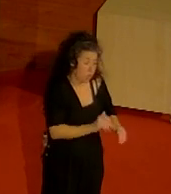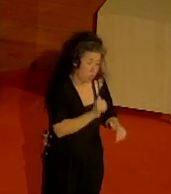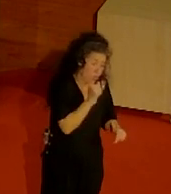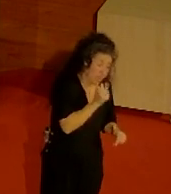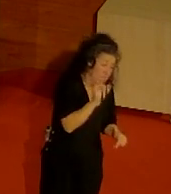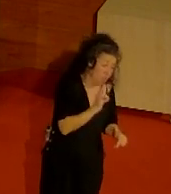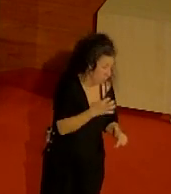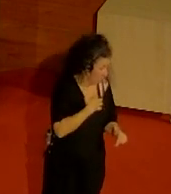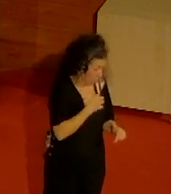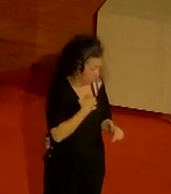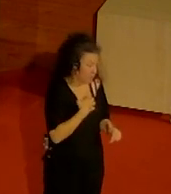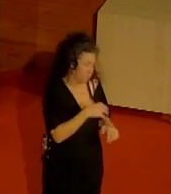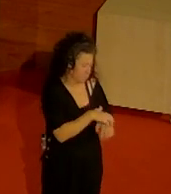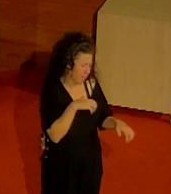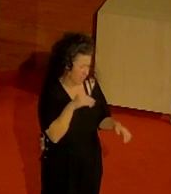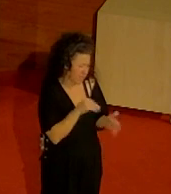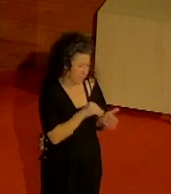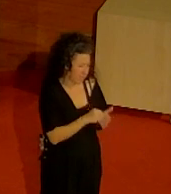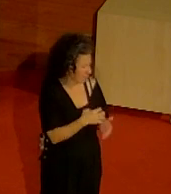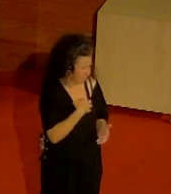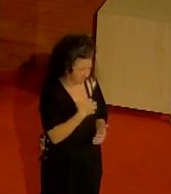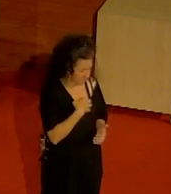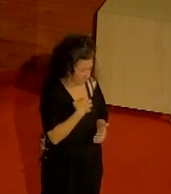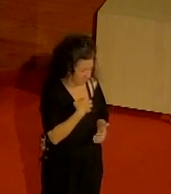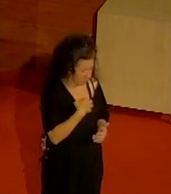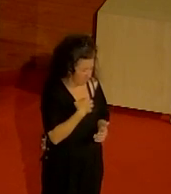Las agencias de ayuda humanitaria tienen menos acceso a ellas